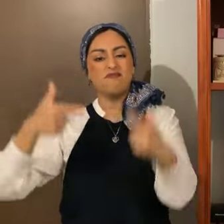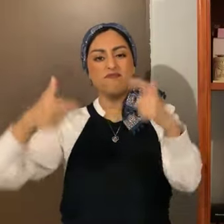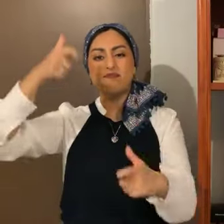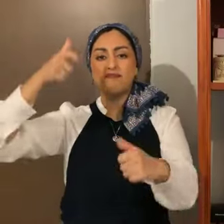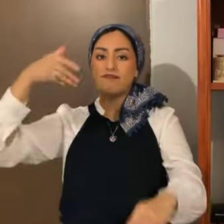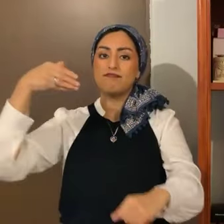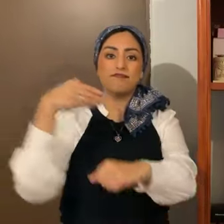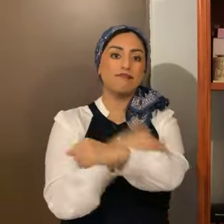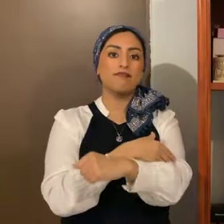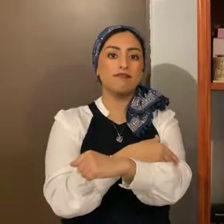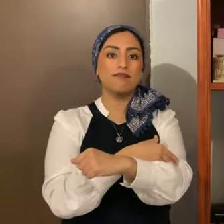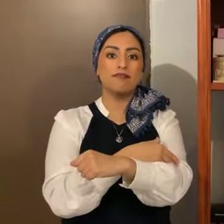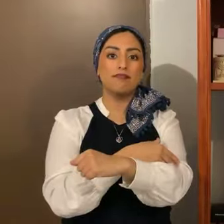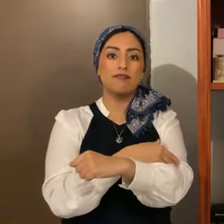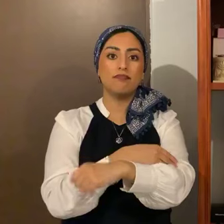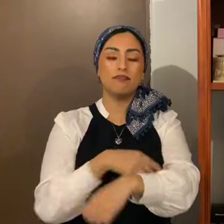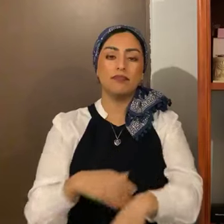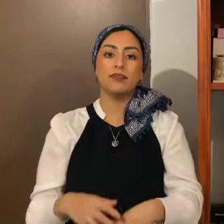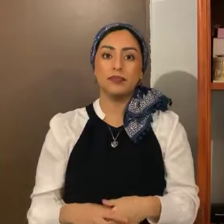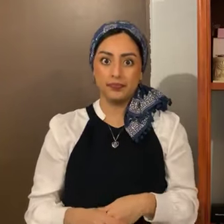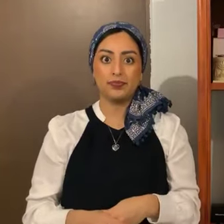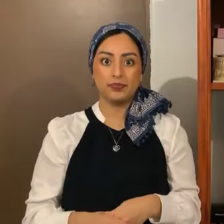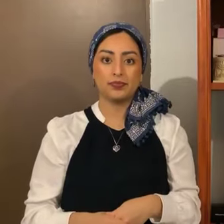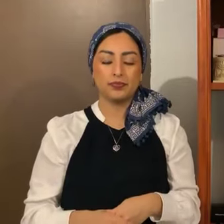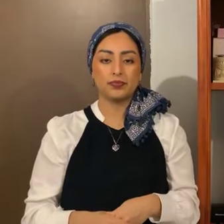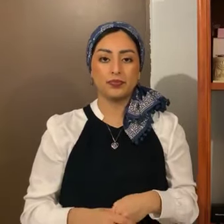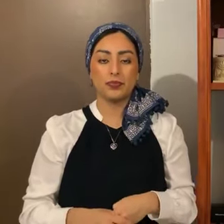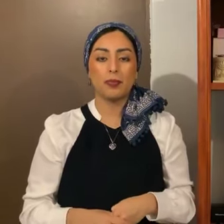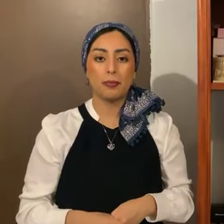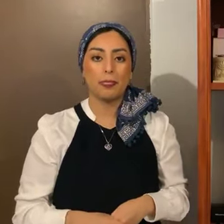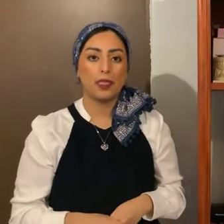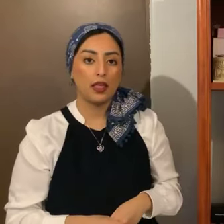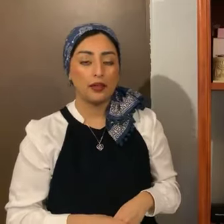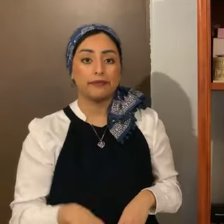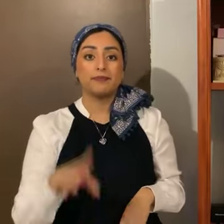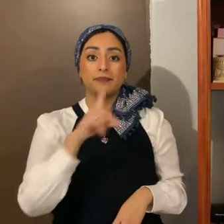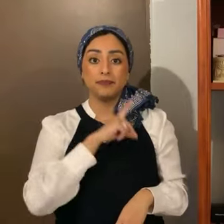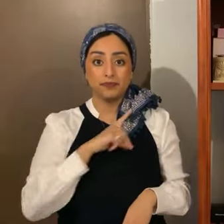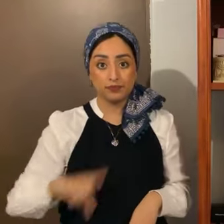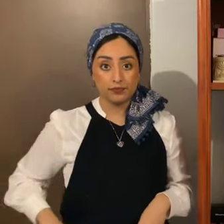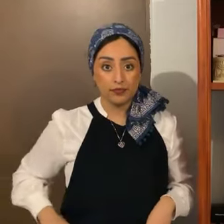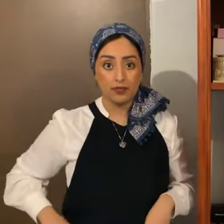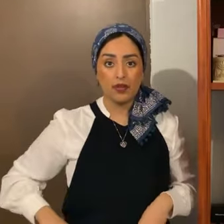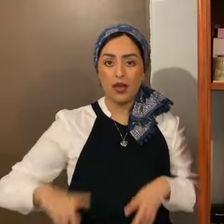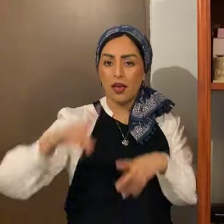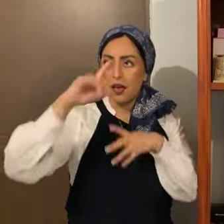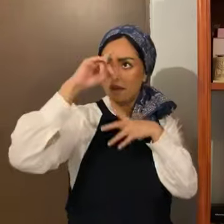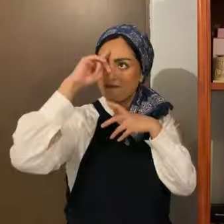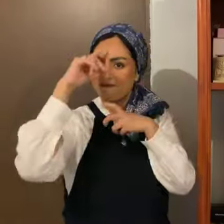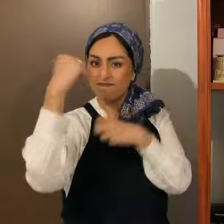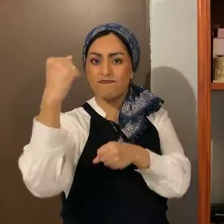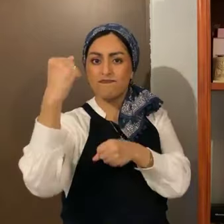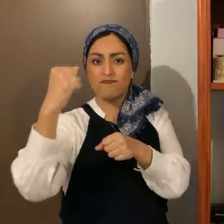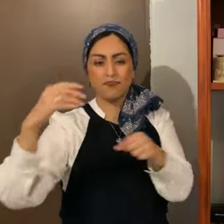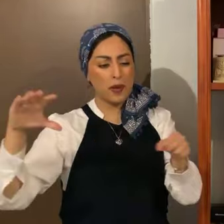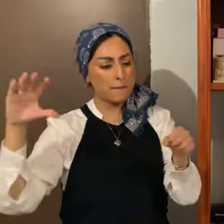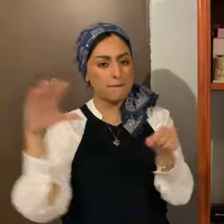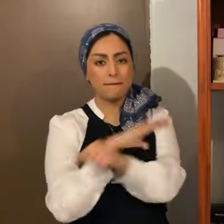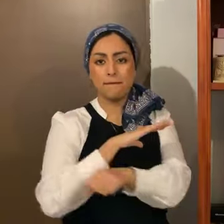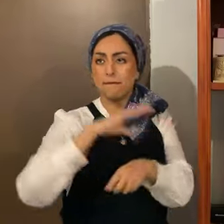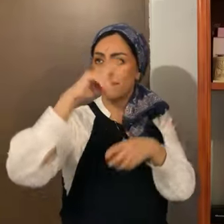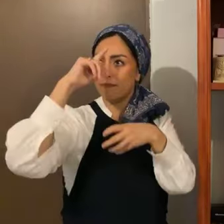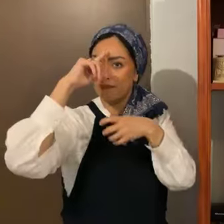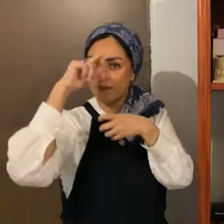divino para librarlo. Lo voy a volver a repetir. El rey David confiaba